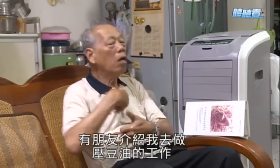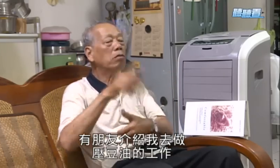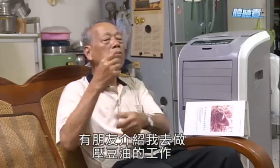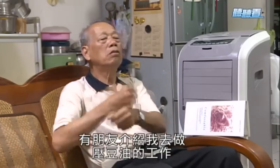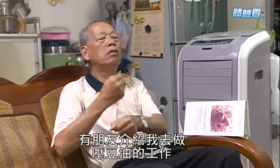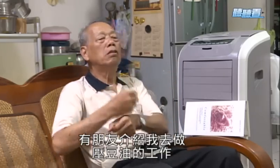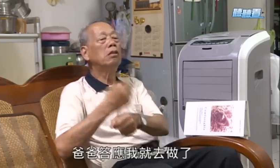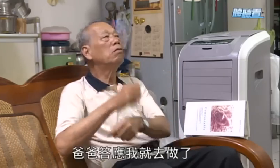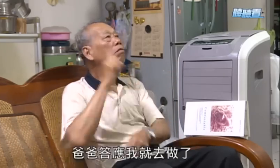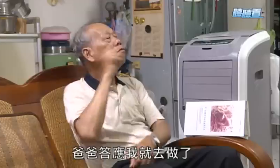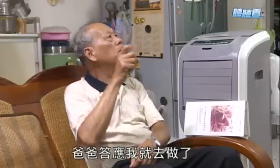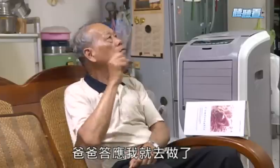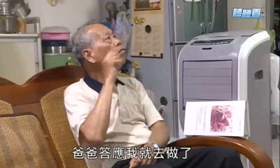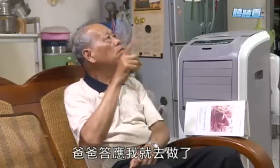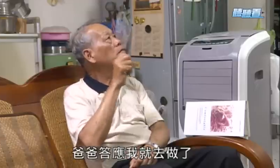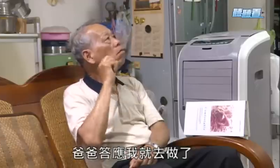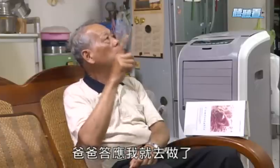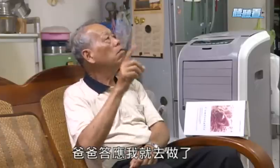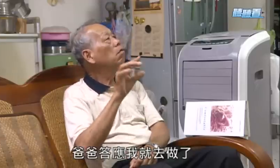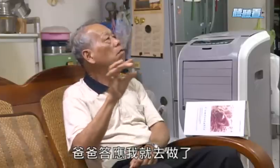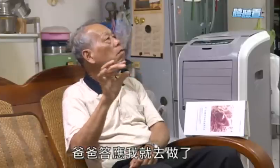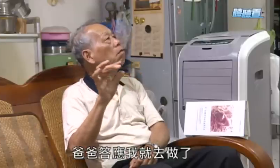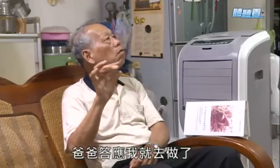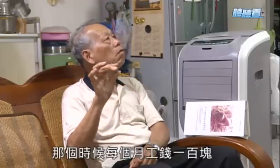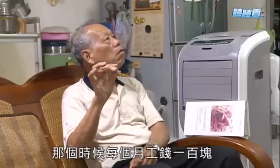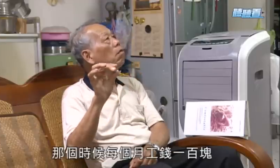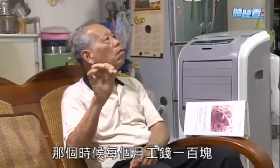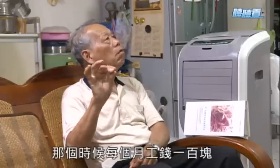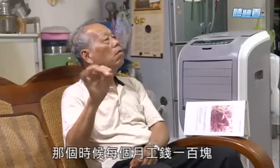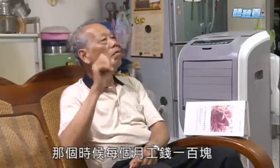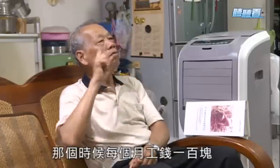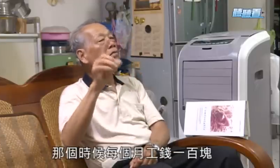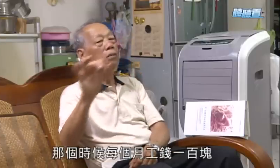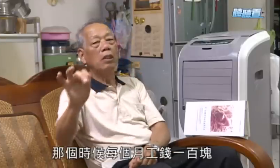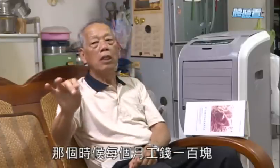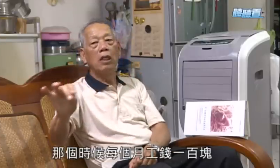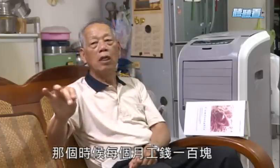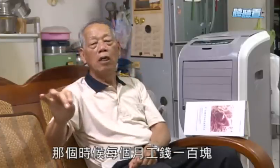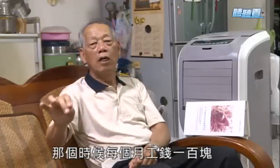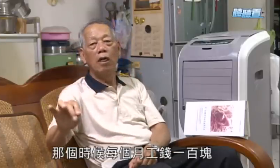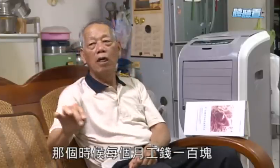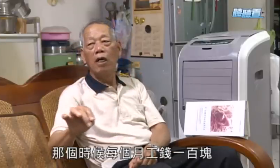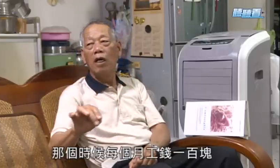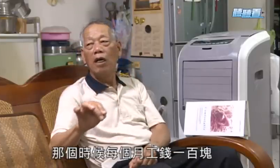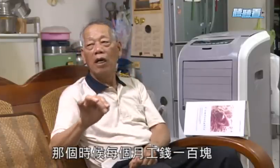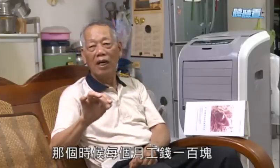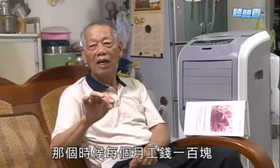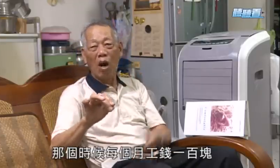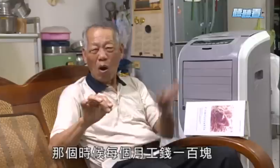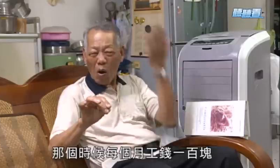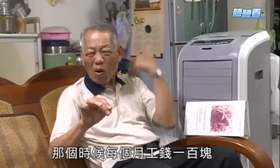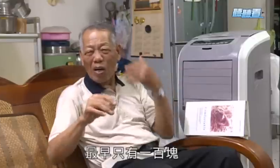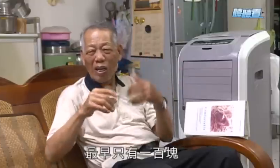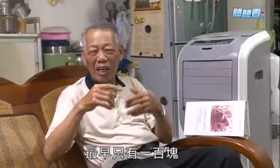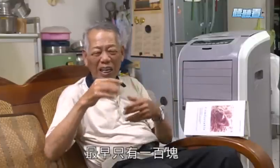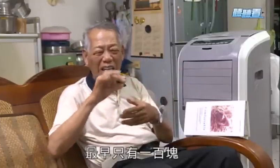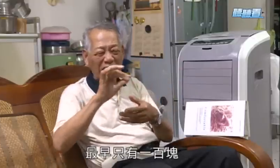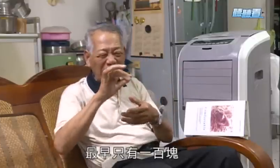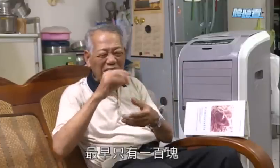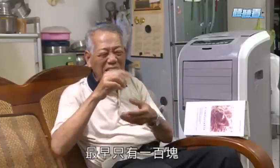工作，爸爸答应我就去做了。那个时候啊，每个月工钱100块，最早只有